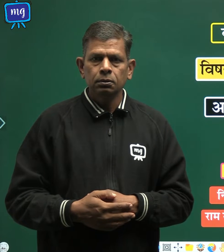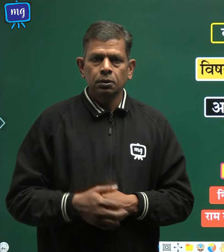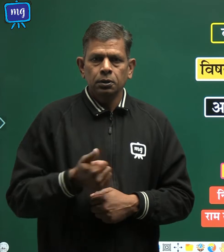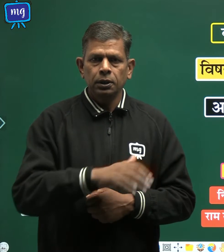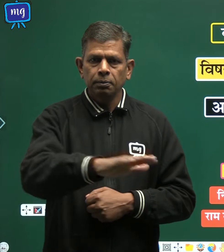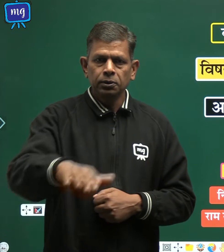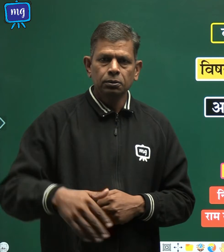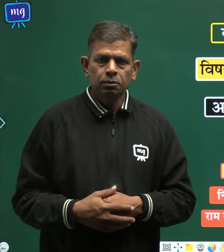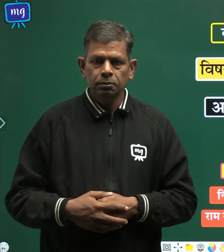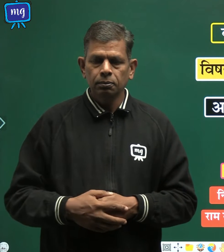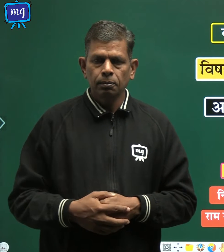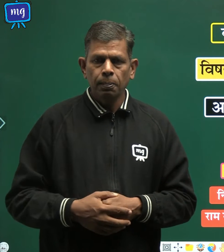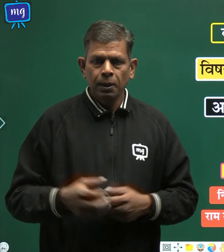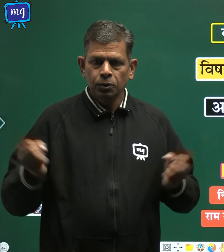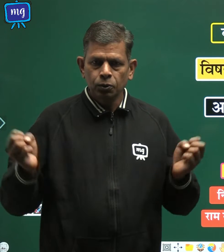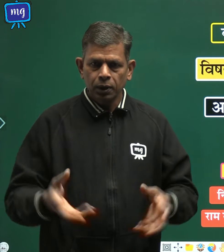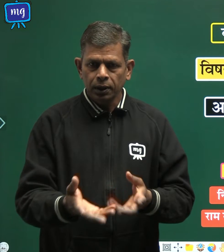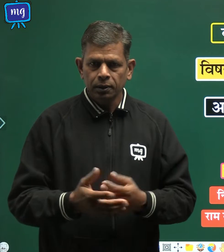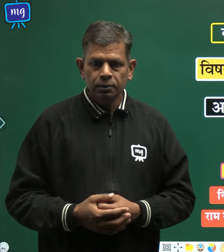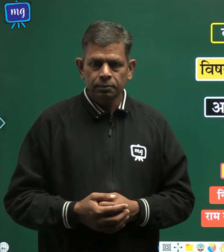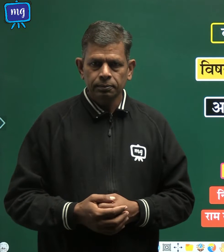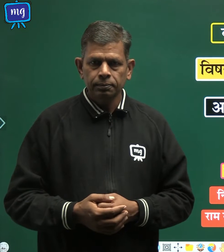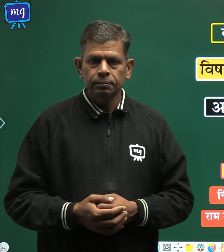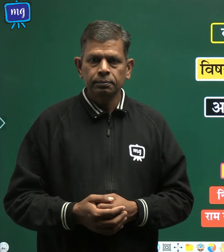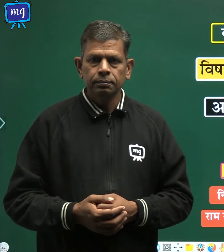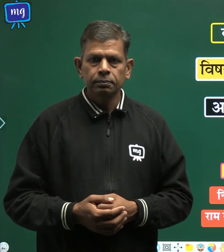ठीक है बच्चों, शुरू करें।